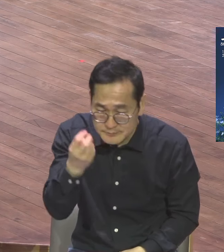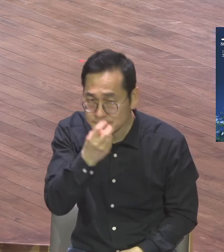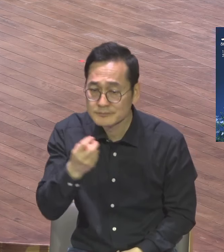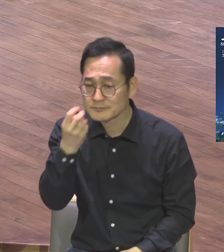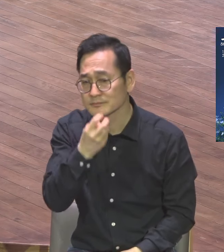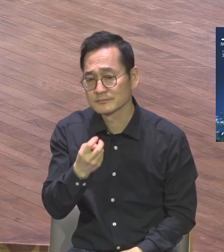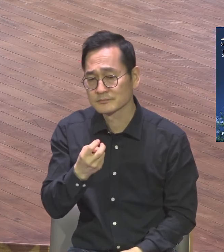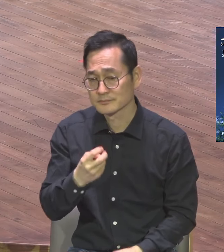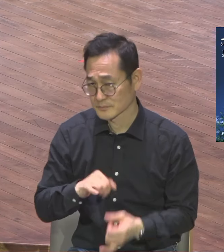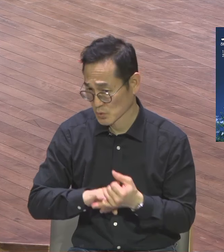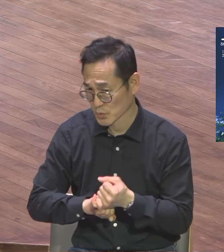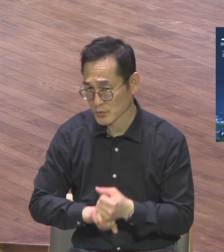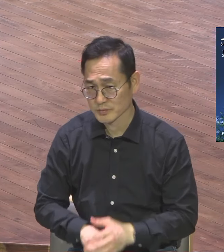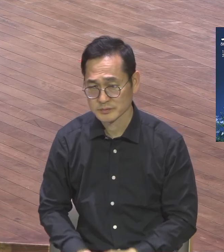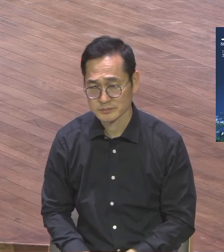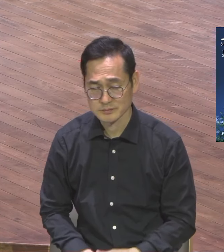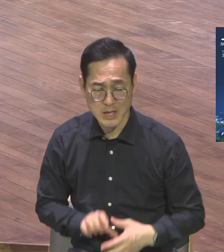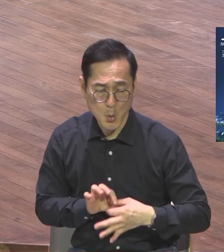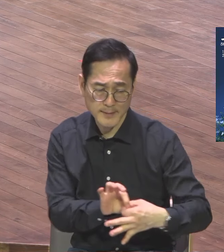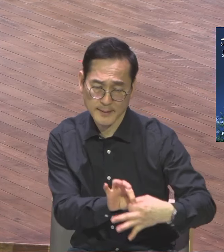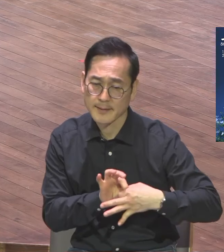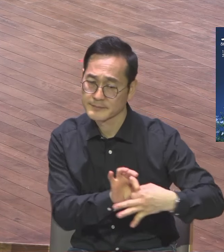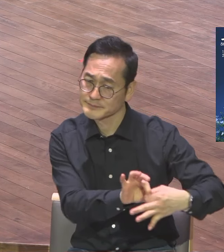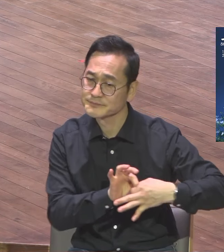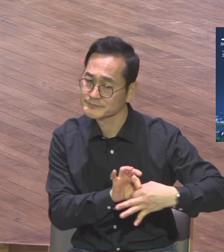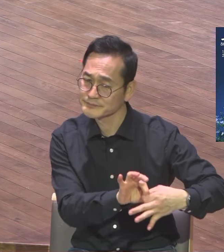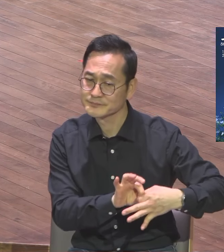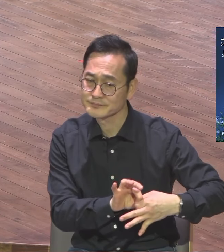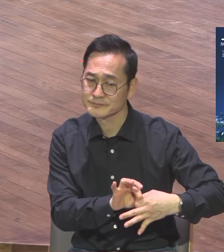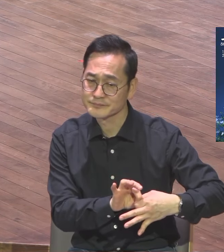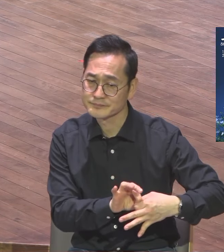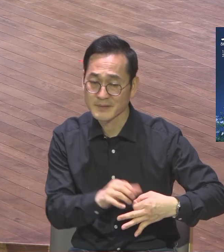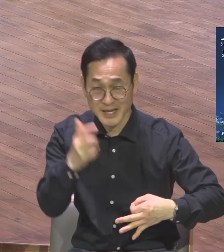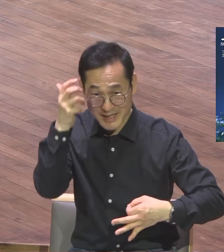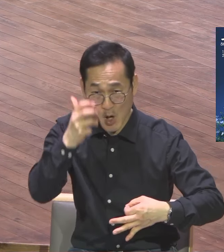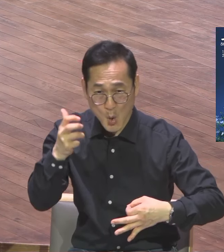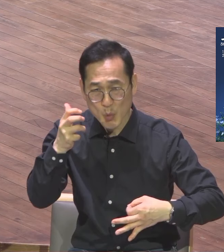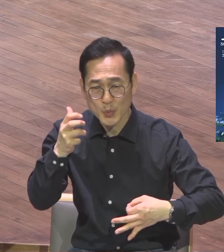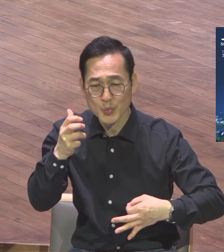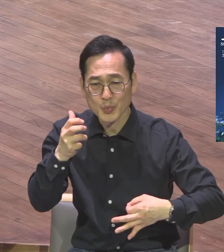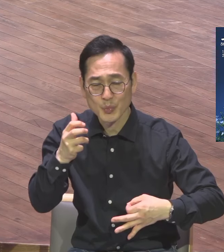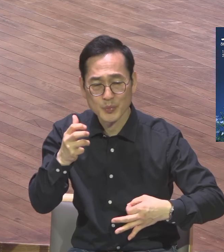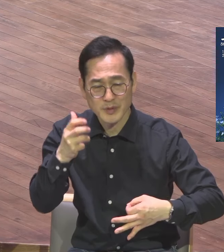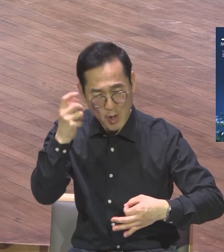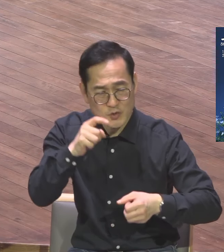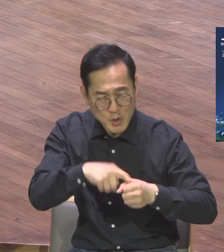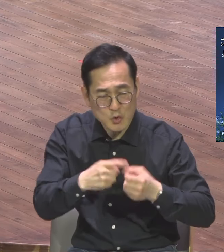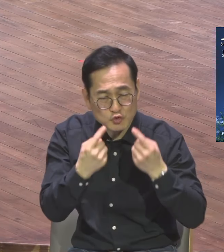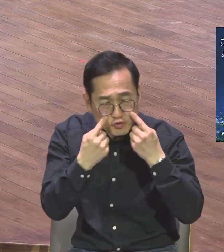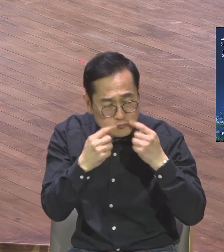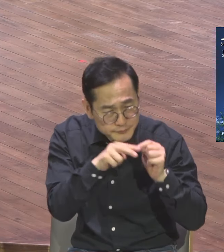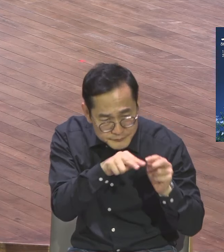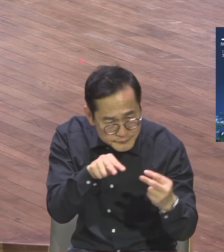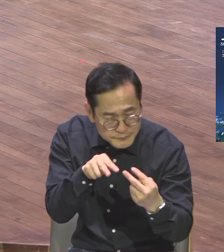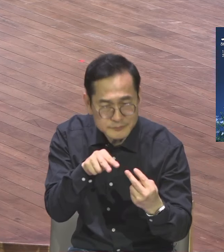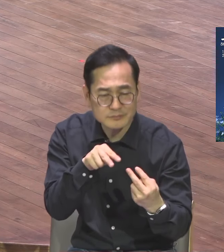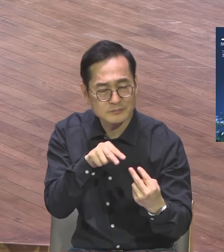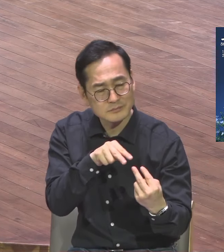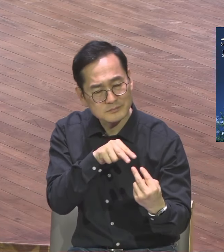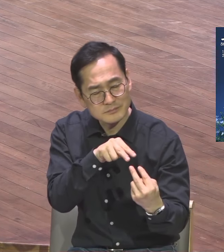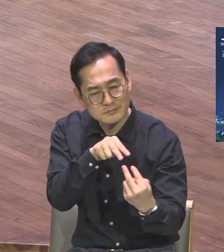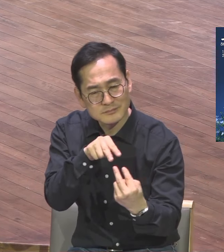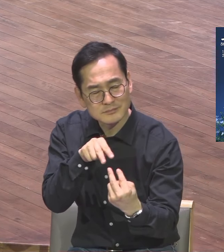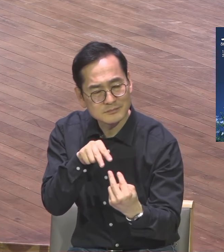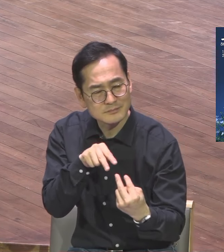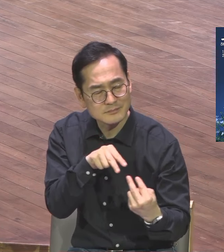돼. 관계. 어떤 관계? 영혼의 행편. 영적 행편이 어떻는가? 영적 상태가